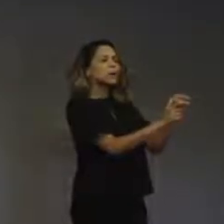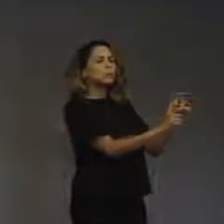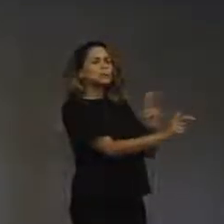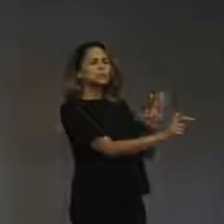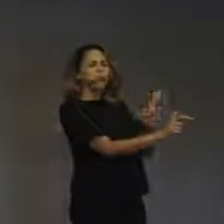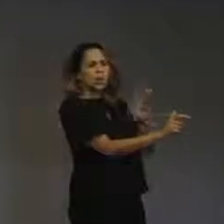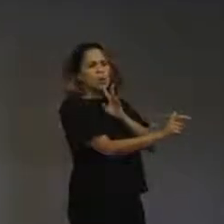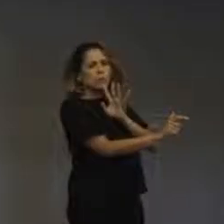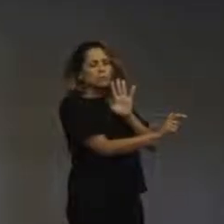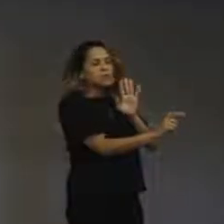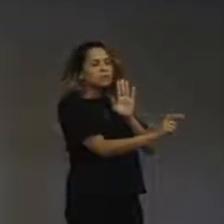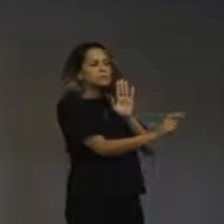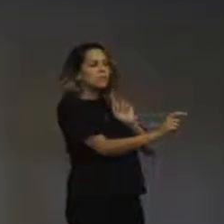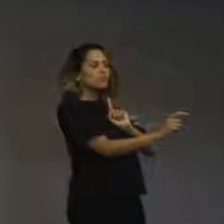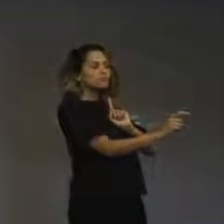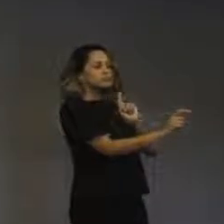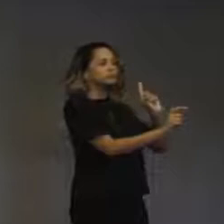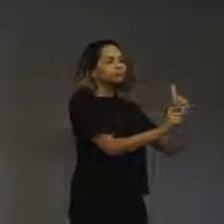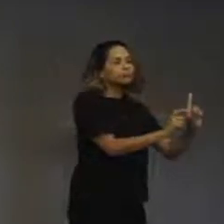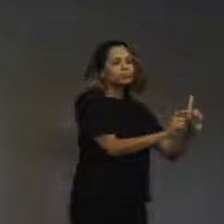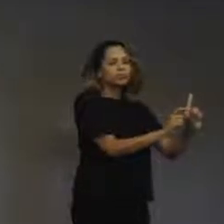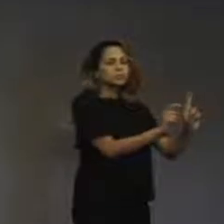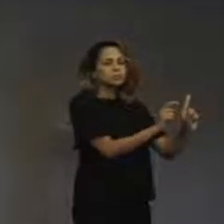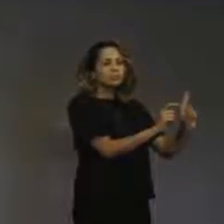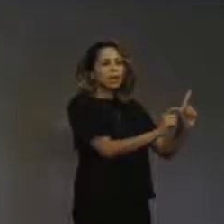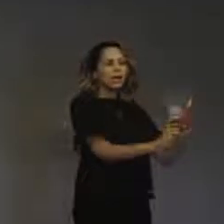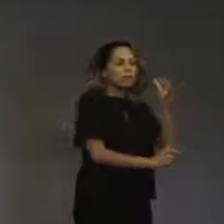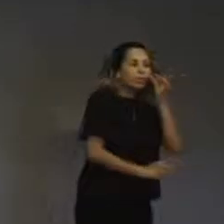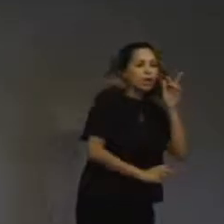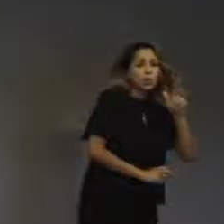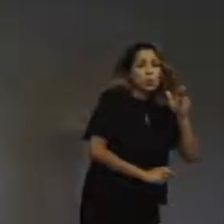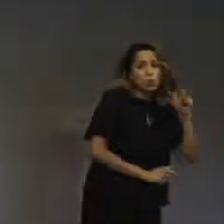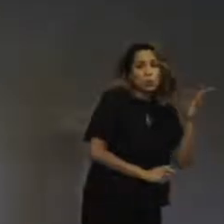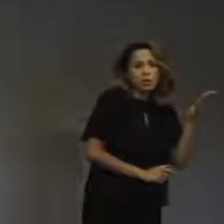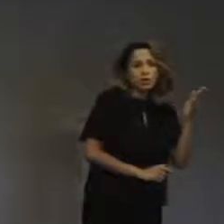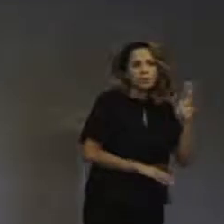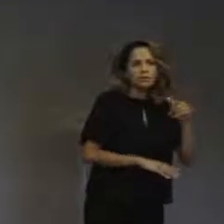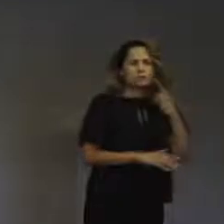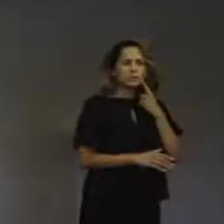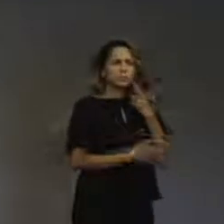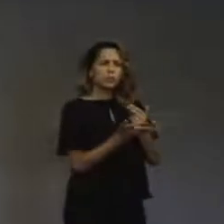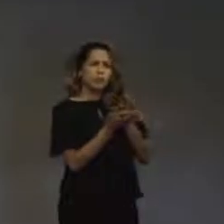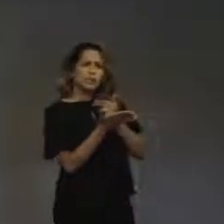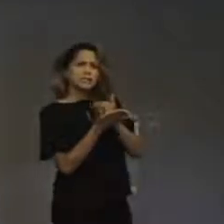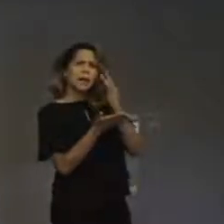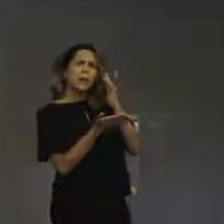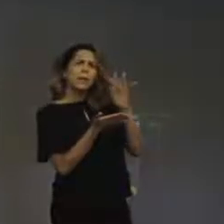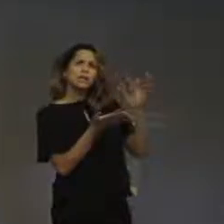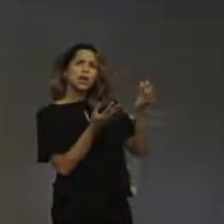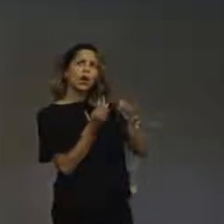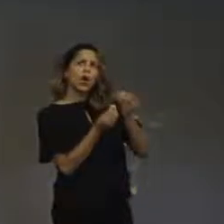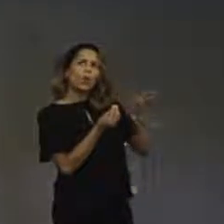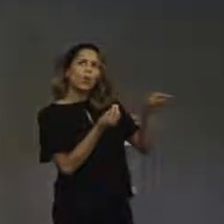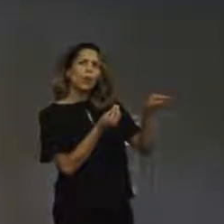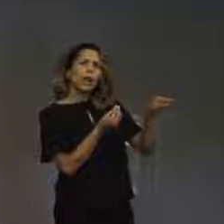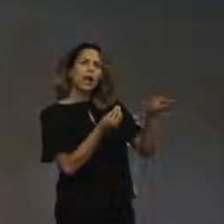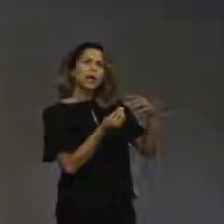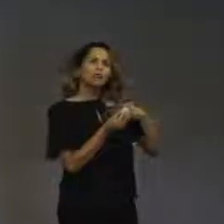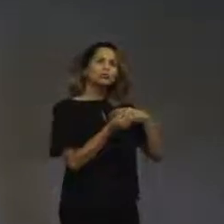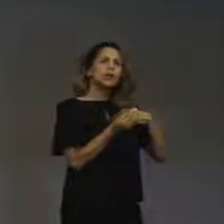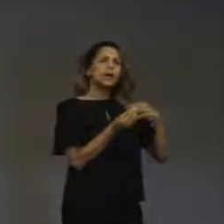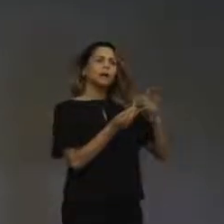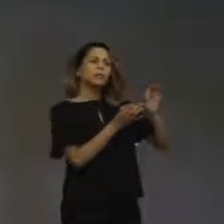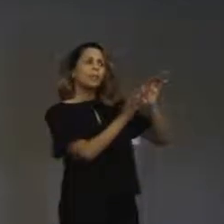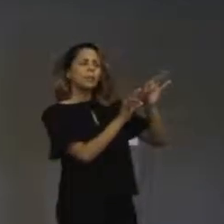ido, provavelmente imagino que aquele bairro seja completamente diferente do que ele é. Então, para que eu vou, se ele é aquilo tudo que eu estou imaginando, sem saber se de fato